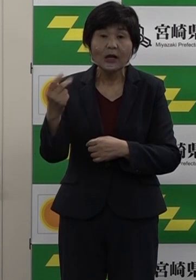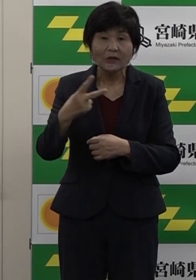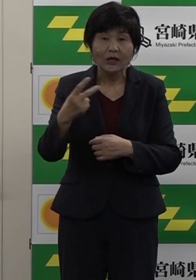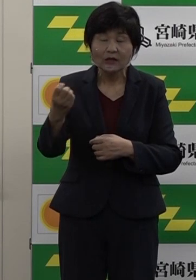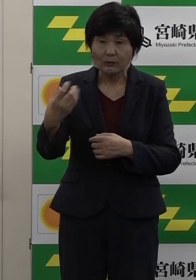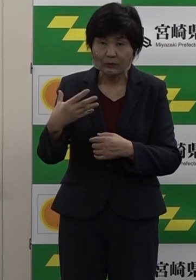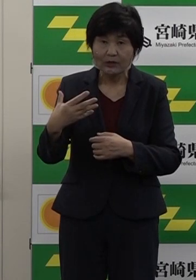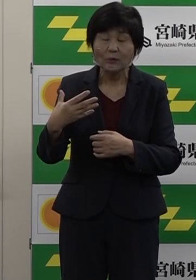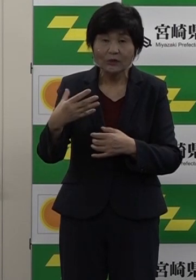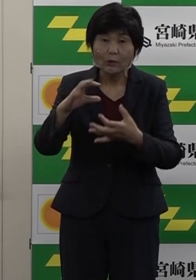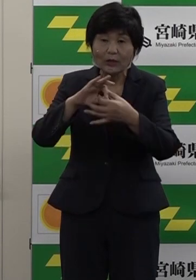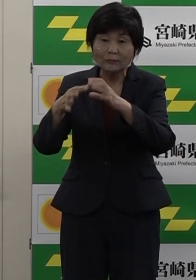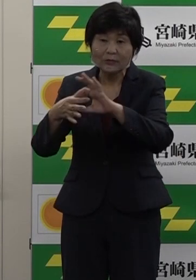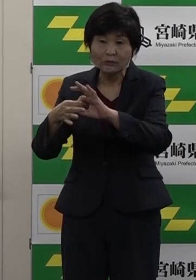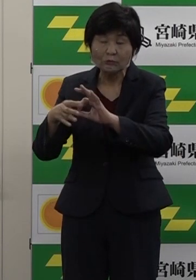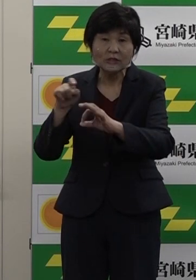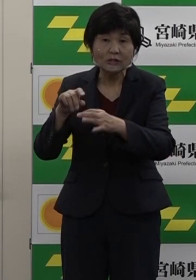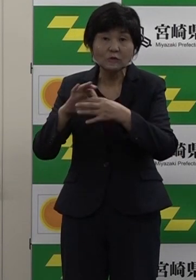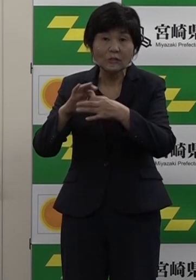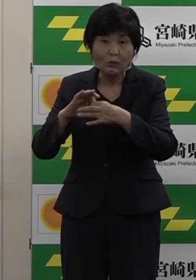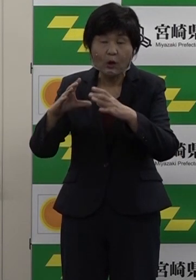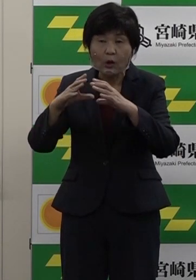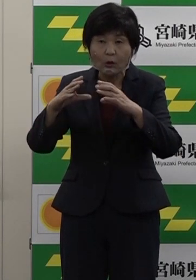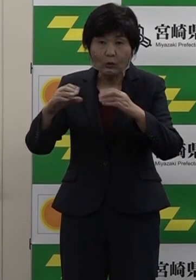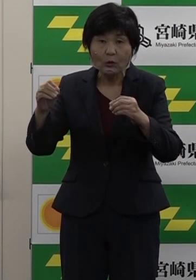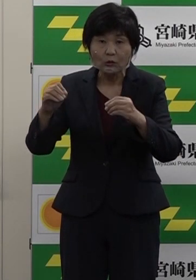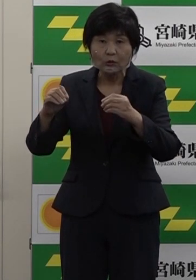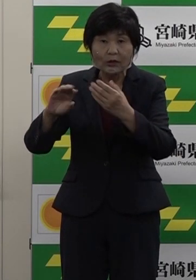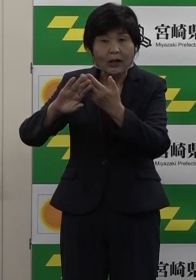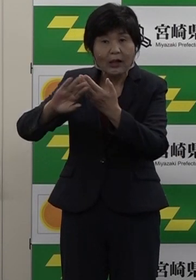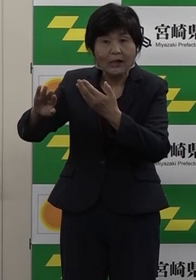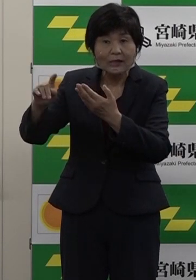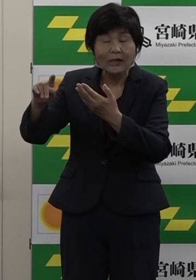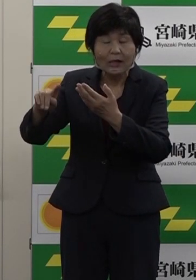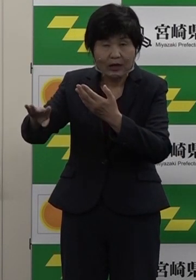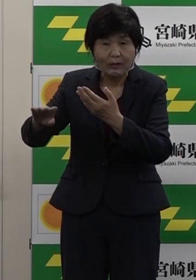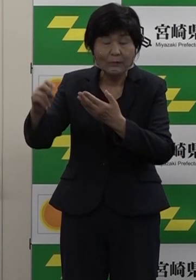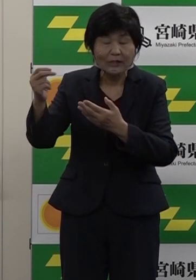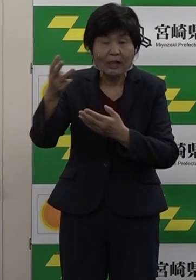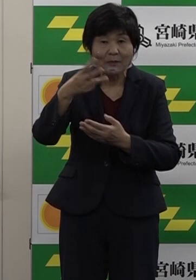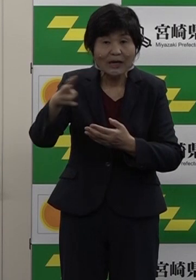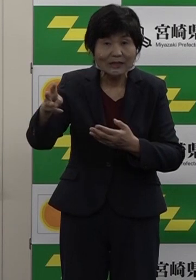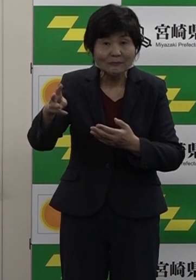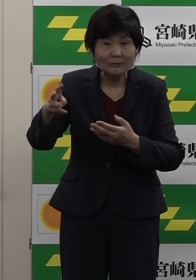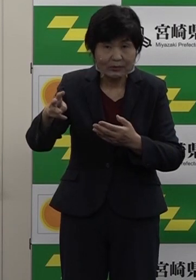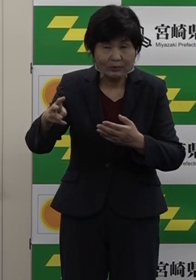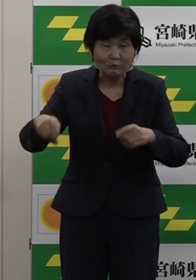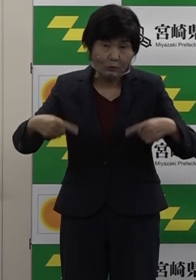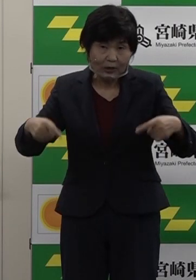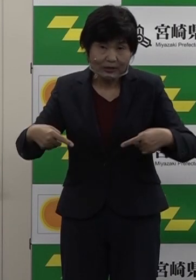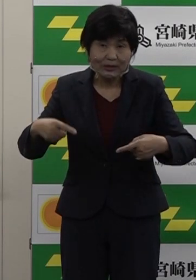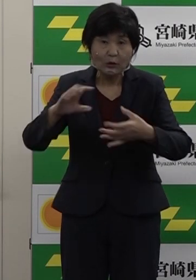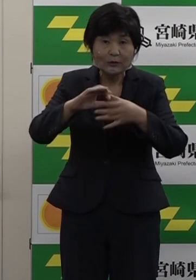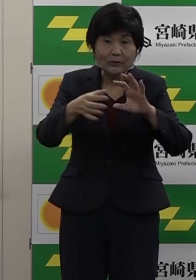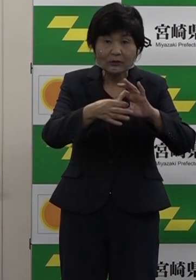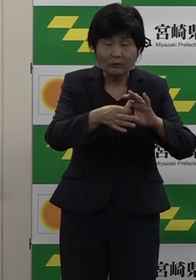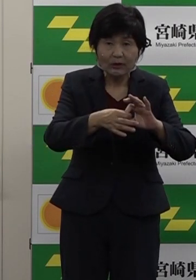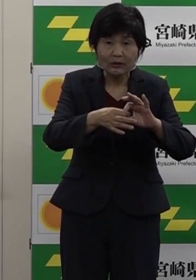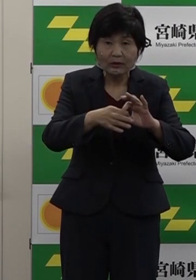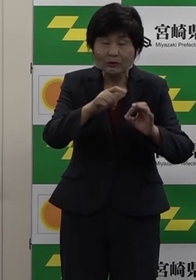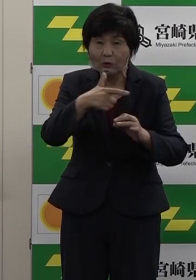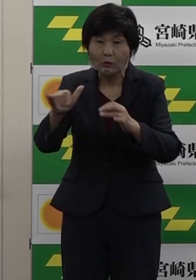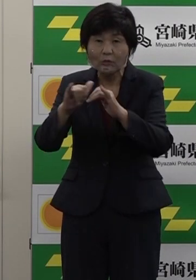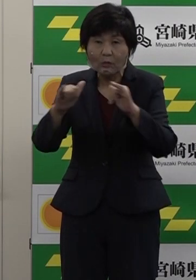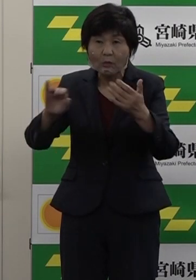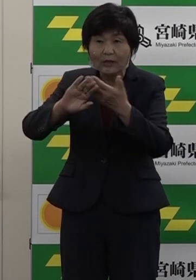ありました。もちろん国外からオリンピック・パラリンピックが開催されれば国外から多くの方が入国